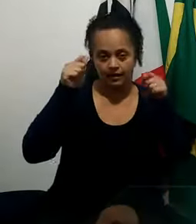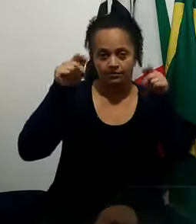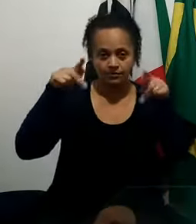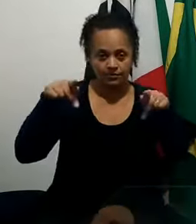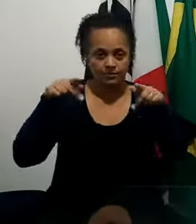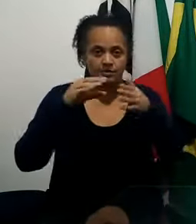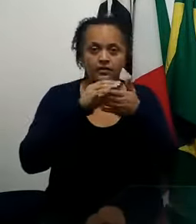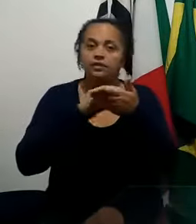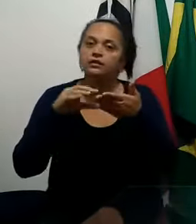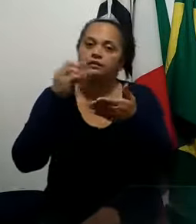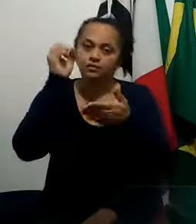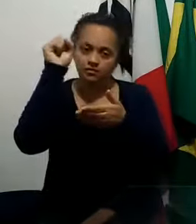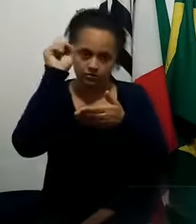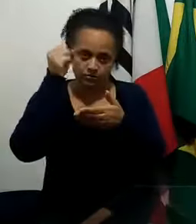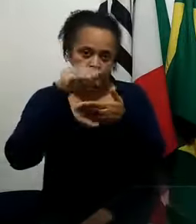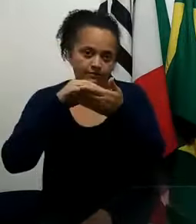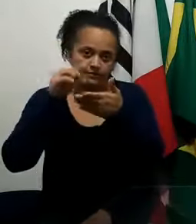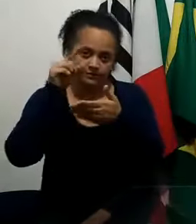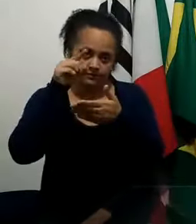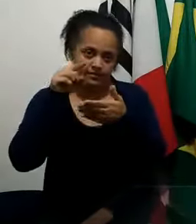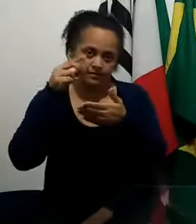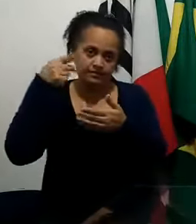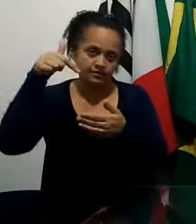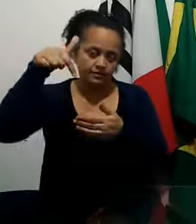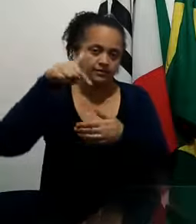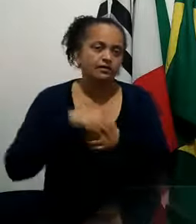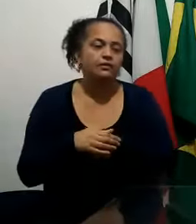verso 7. A primeira trombeta,